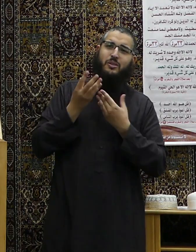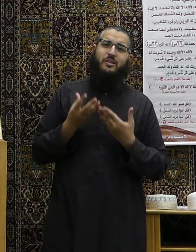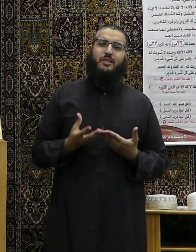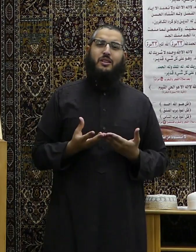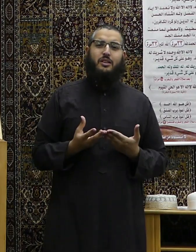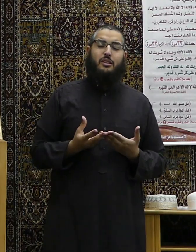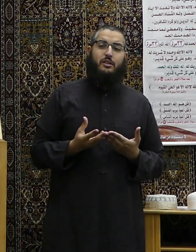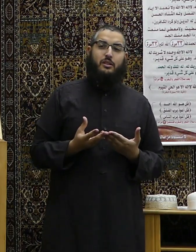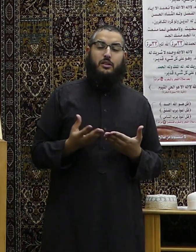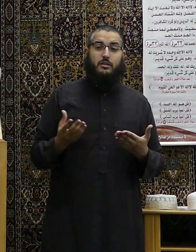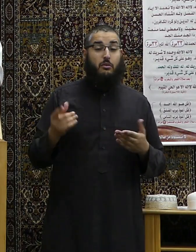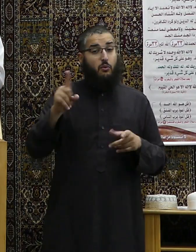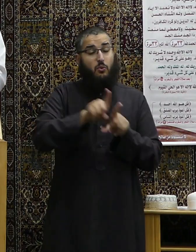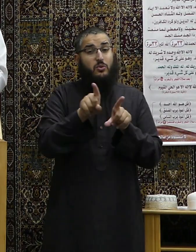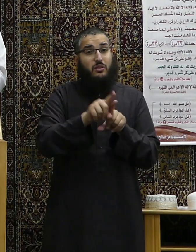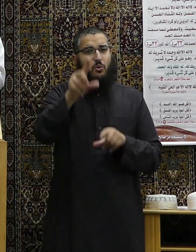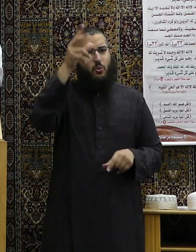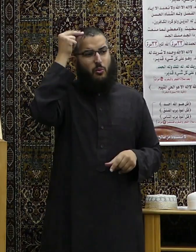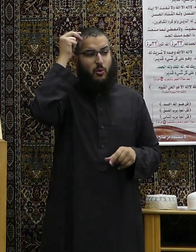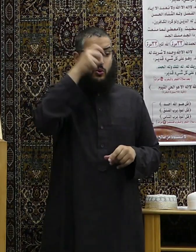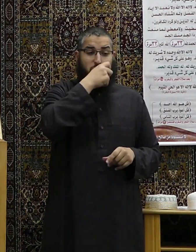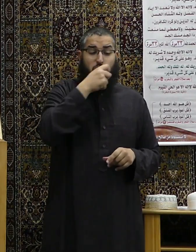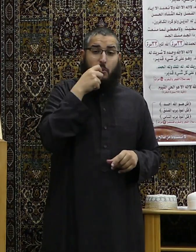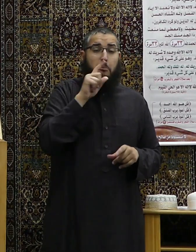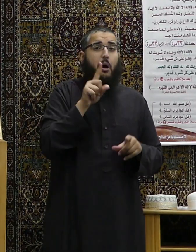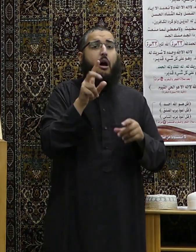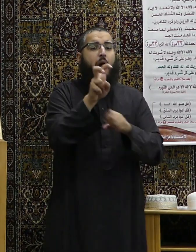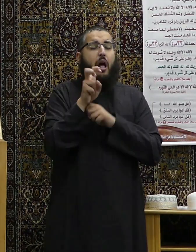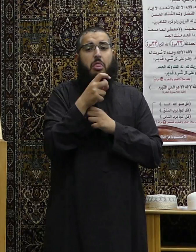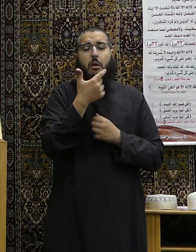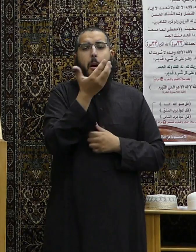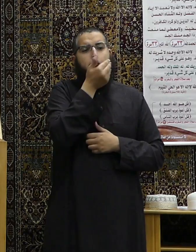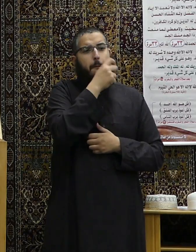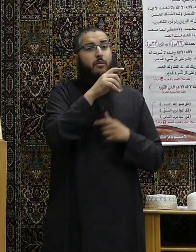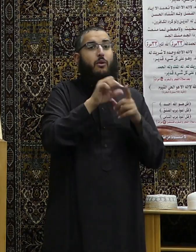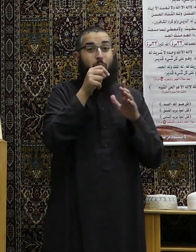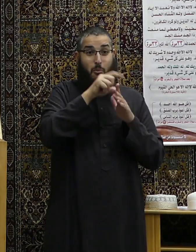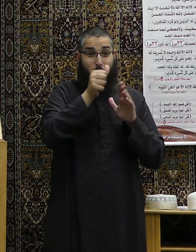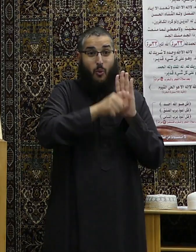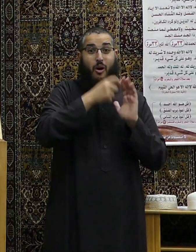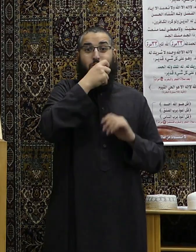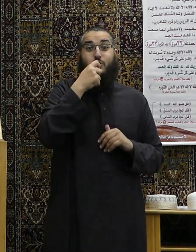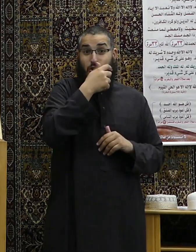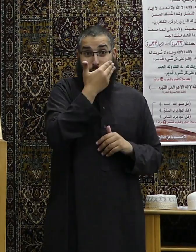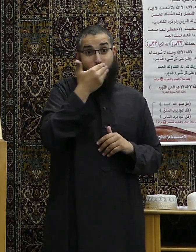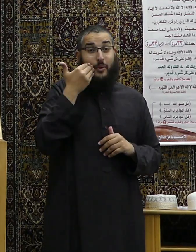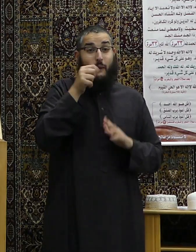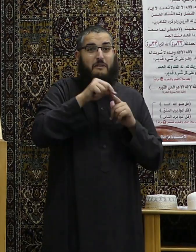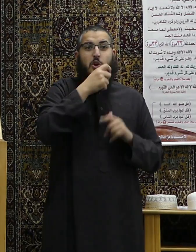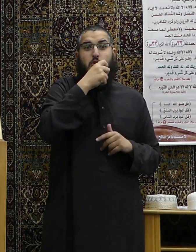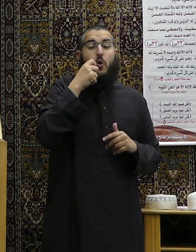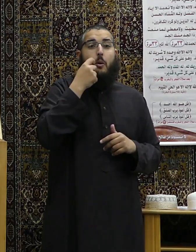Également, comprends que jeûner, ce n'est pas uniquement s'abstenir de manger et de boire. Non, ça, c'est ce qu'en